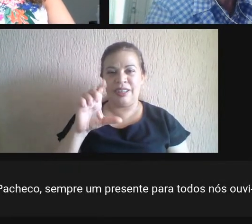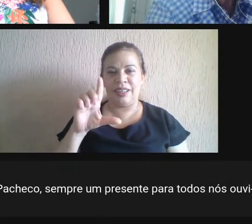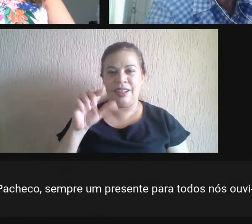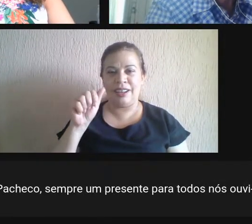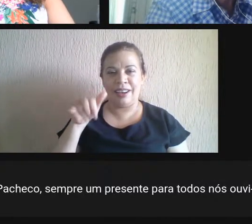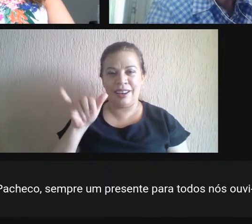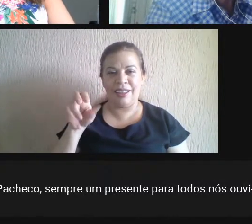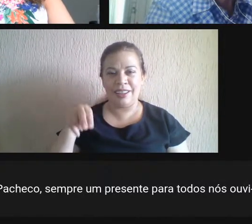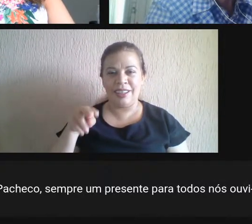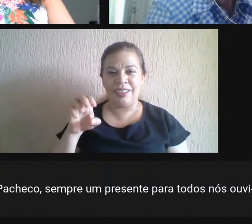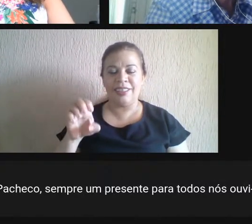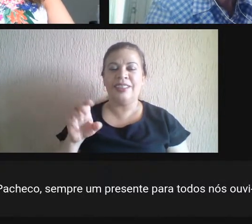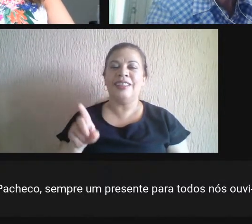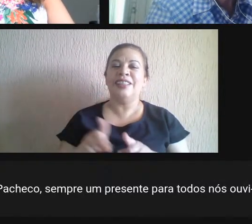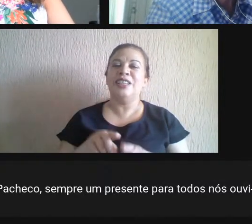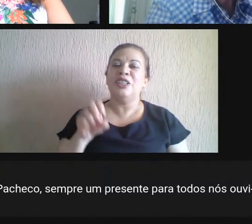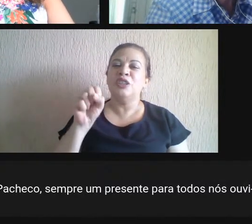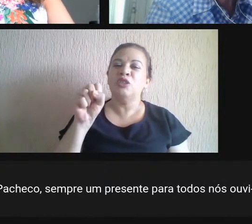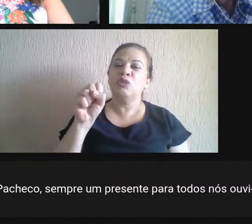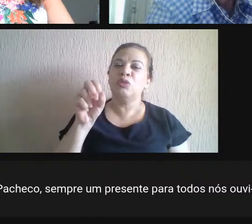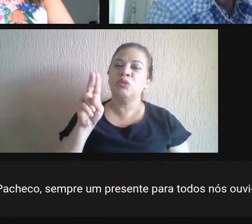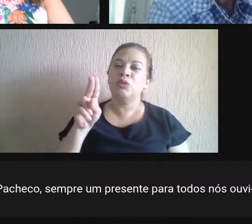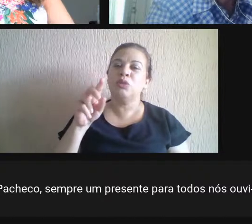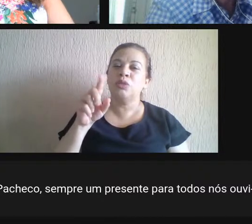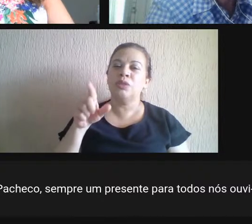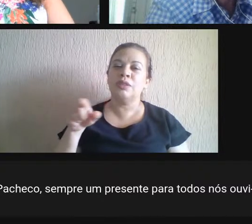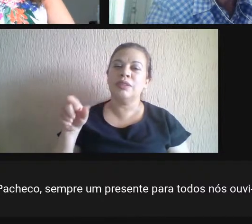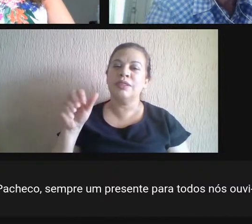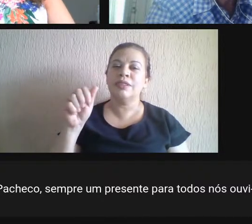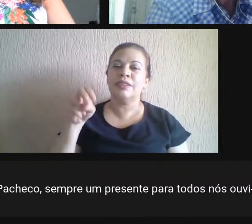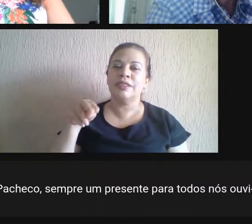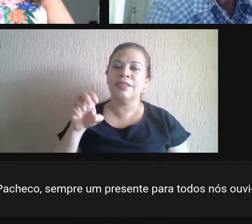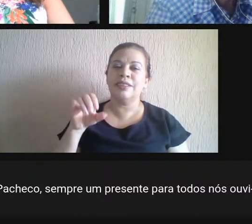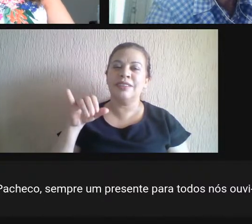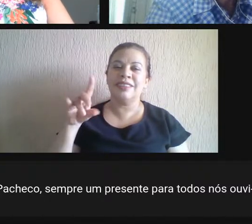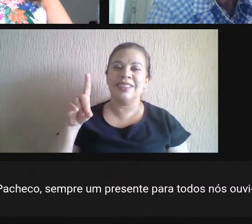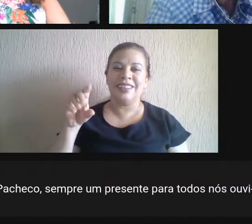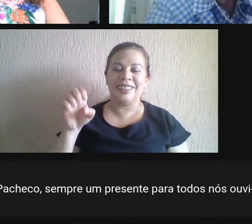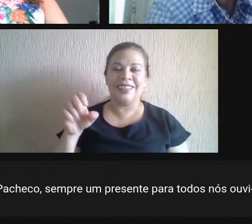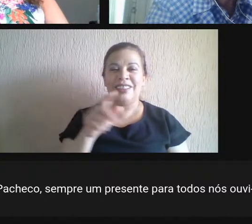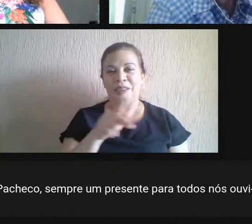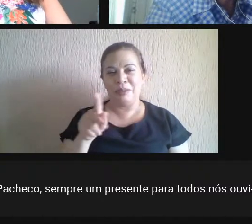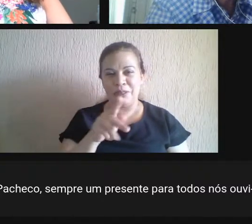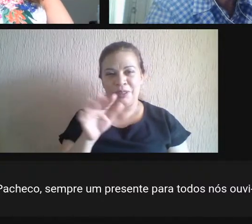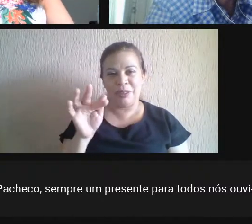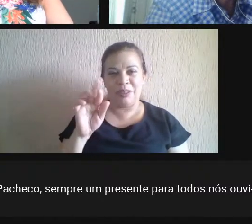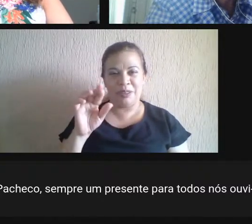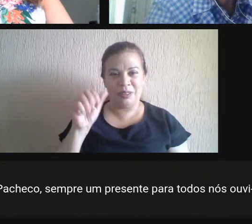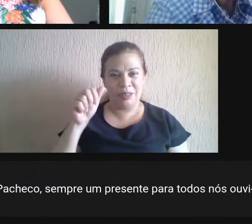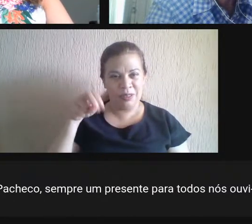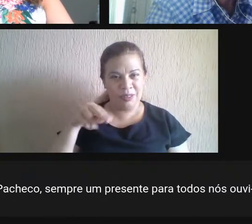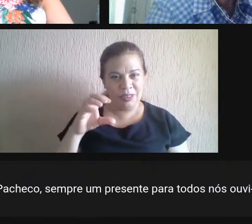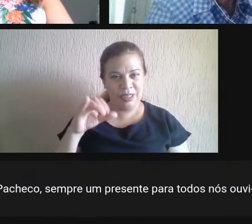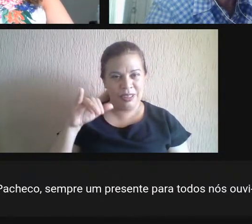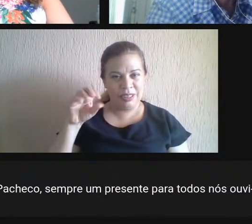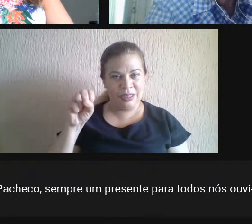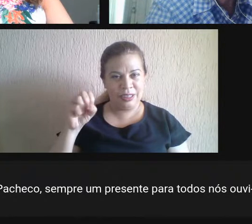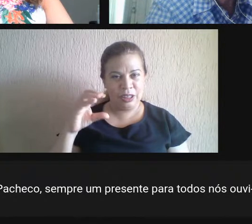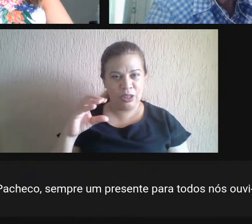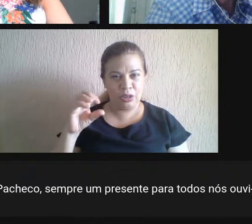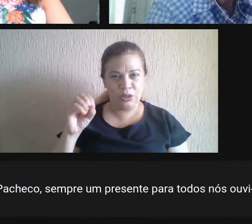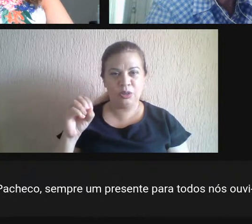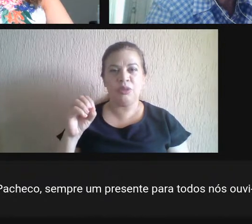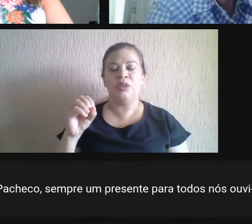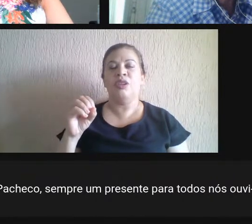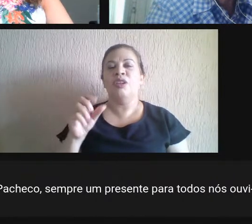Suzaneide, né, nossos egressos aqui também, Luiz Gustavo, professor Francisco, que é o gerente de ensino, então, registrar a